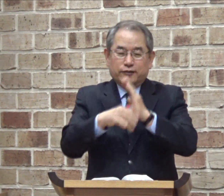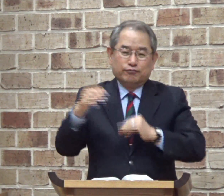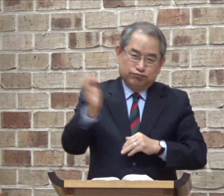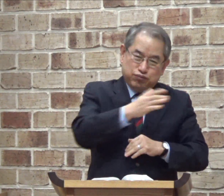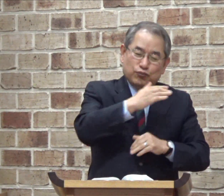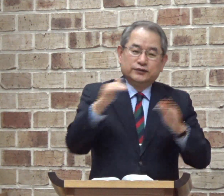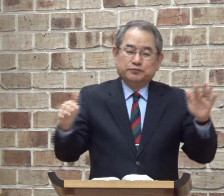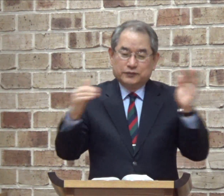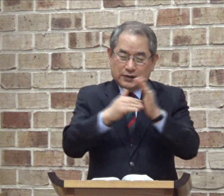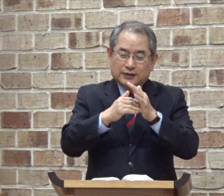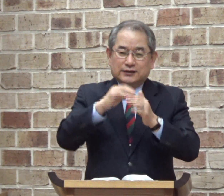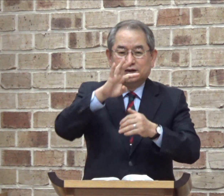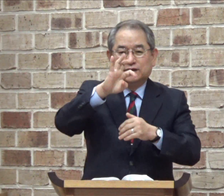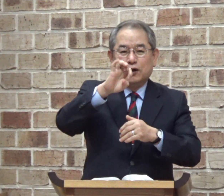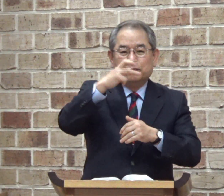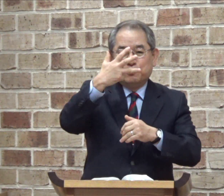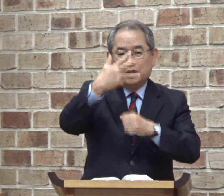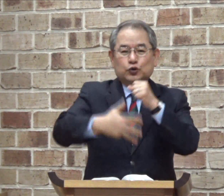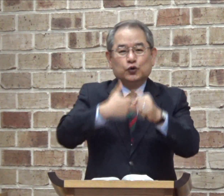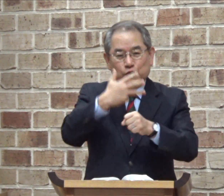다른 곳에서 교회를 개척하고